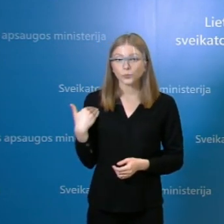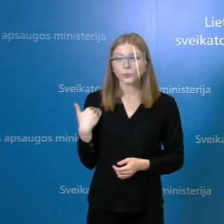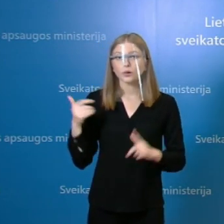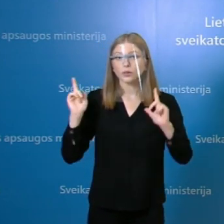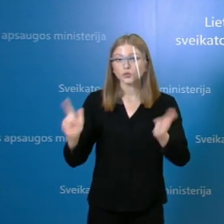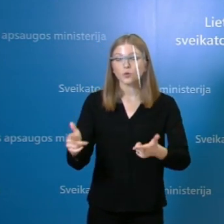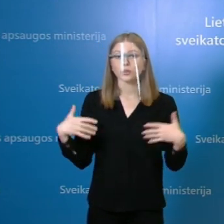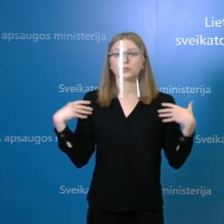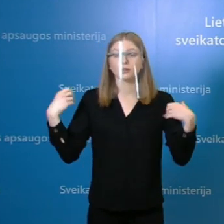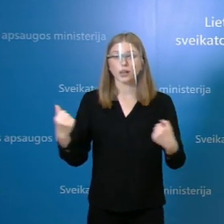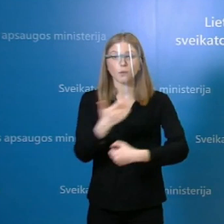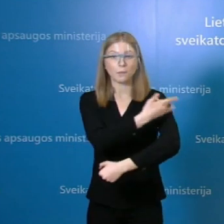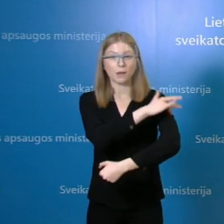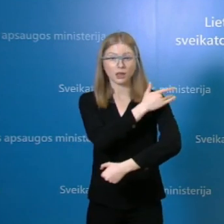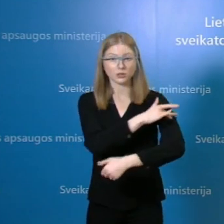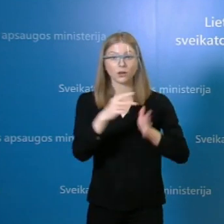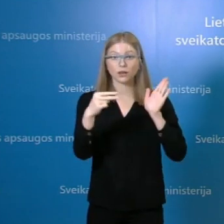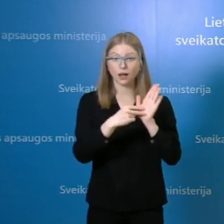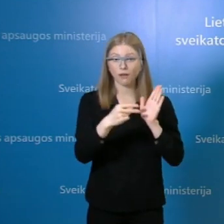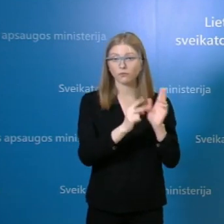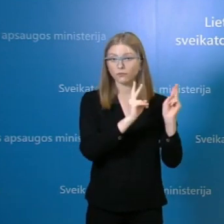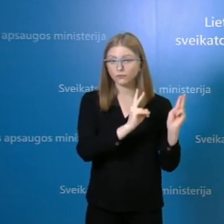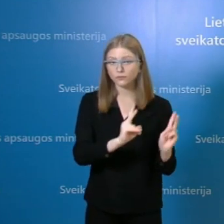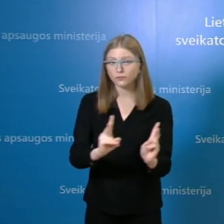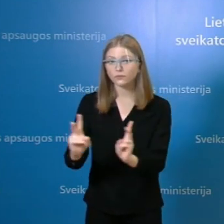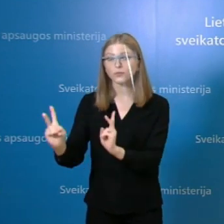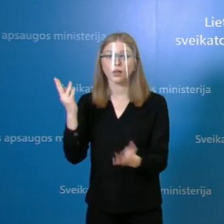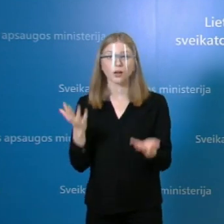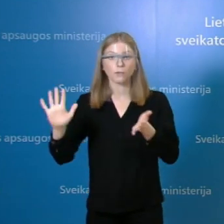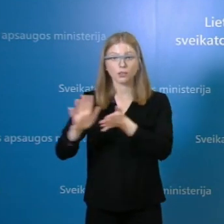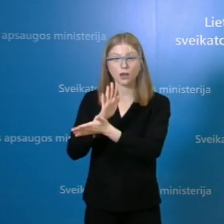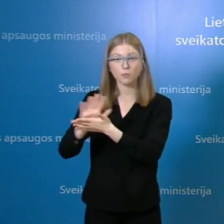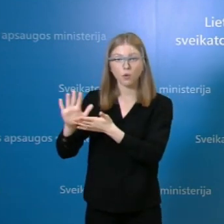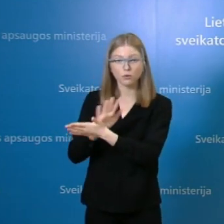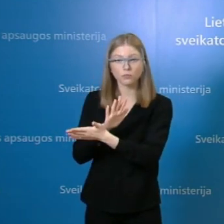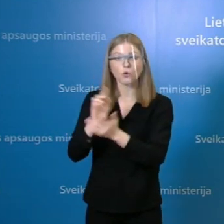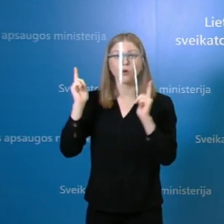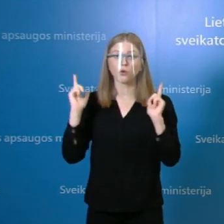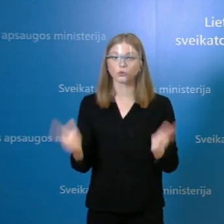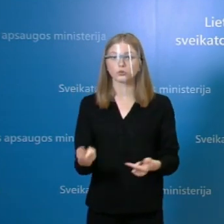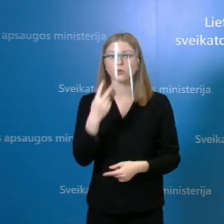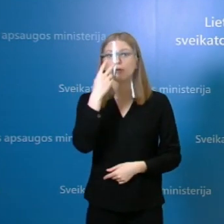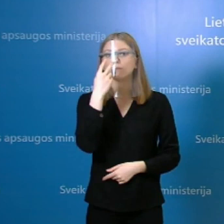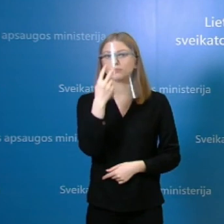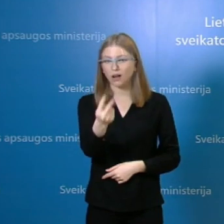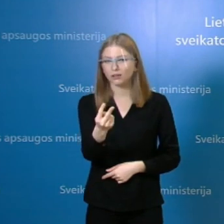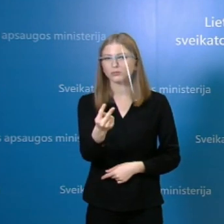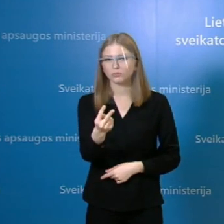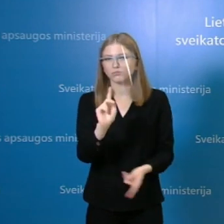paslaugos ne tik, kad nebrangtų, bet iš viso būtų nemokamos. Dėja, realybė yra šiek tiek kitokia ir